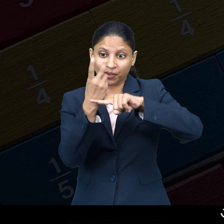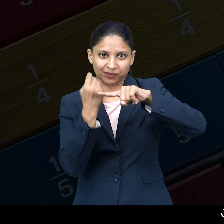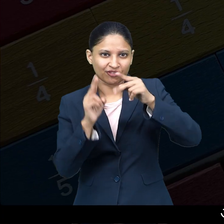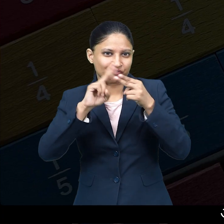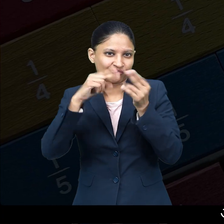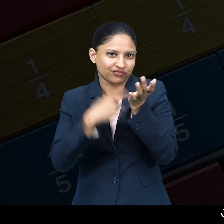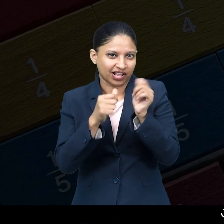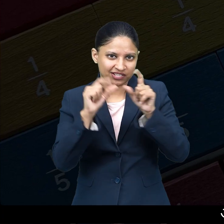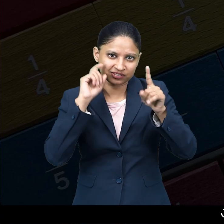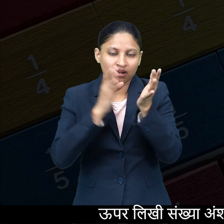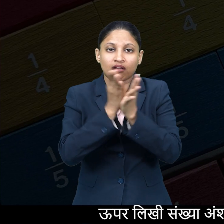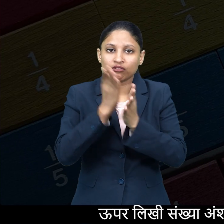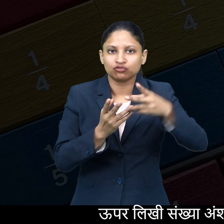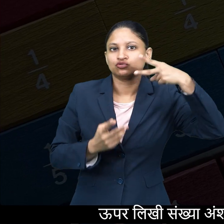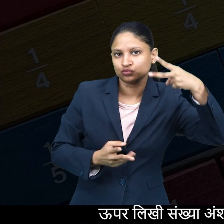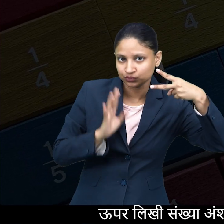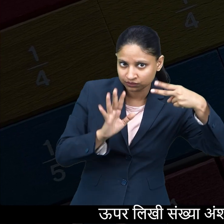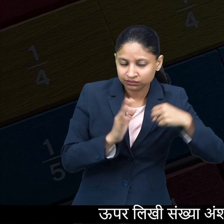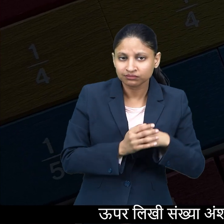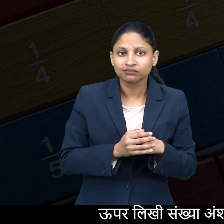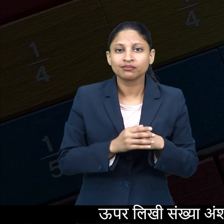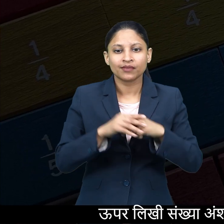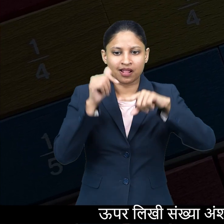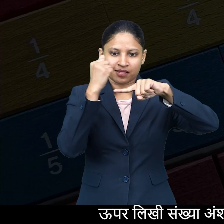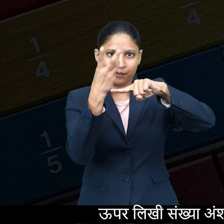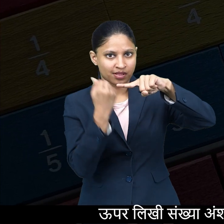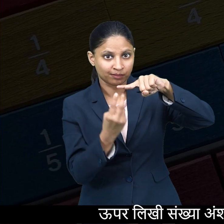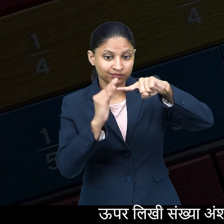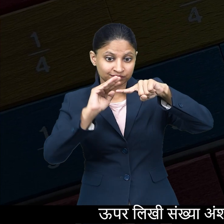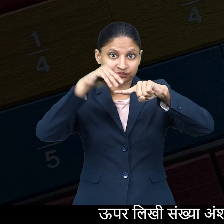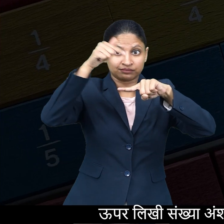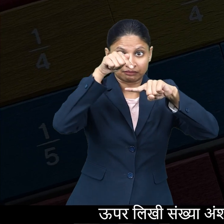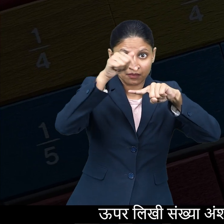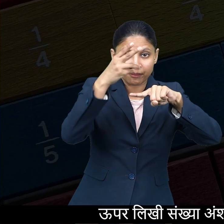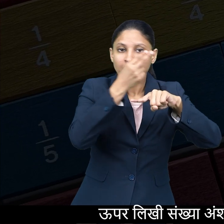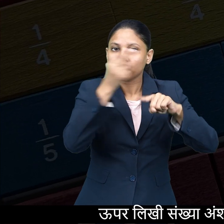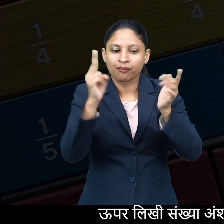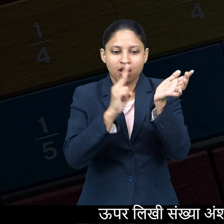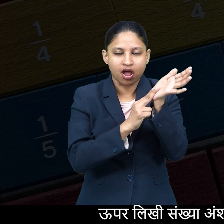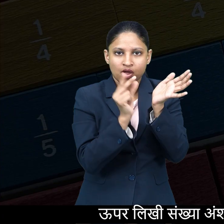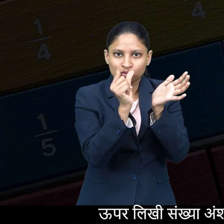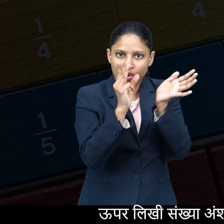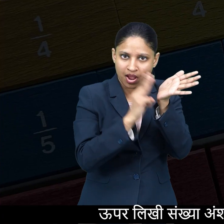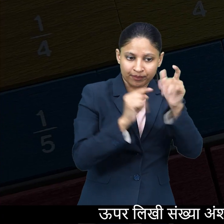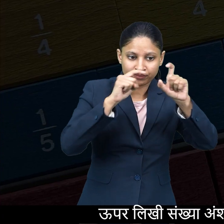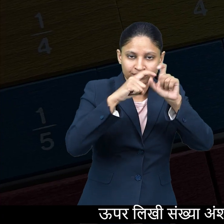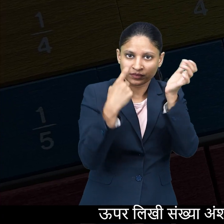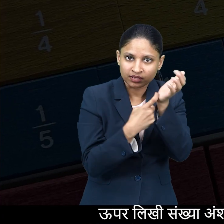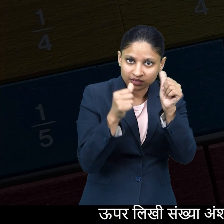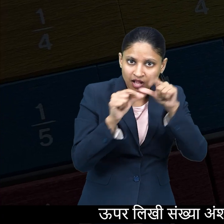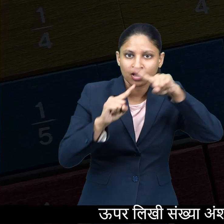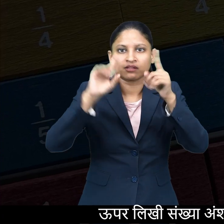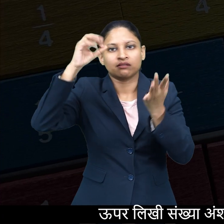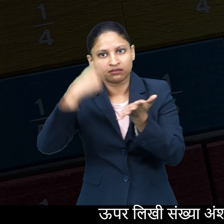अंश में दो संख्याएं होती है। ऊपर लिखी संख्या अंशक होती है, अर्थात वस्तु के कितने हिस्से हैं।